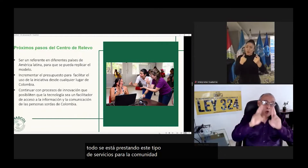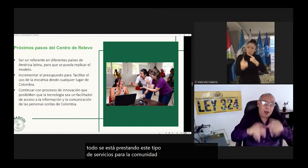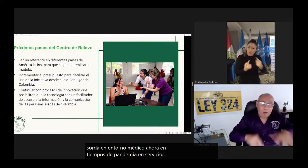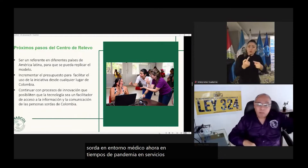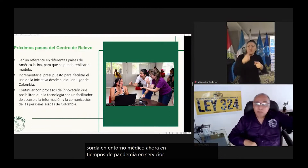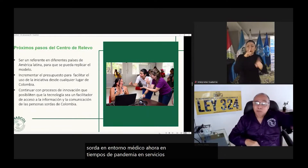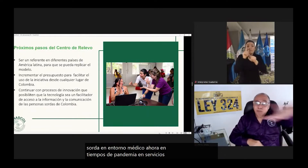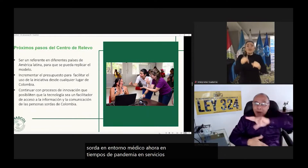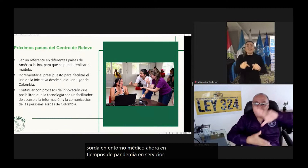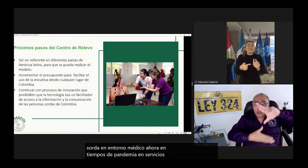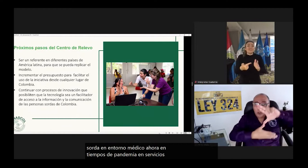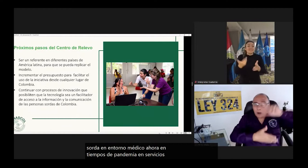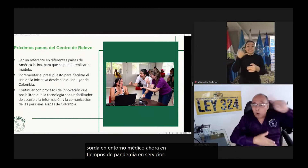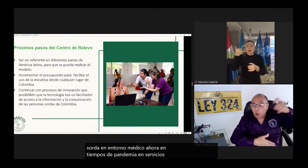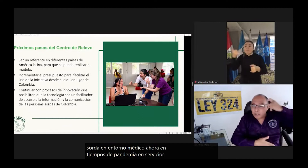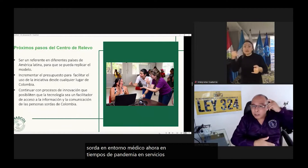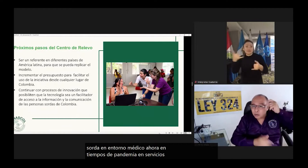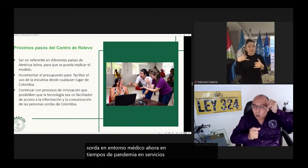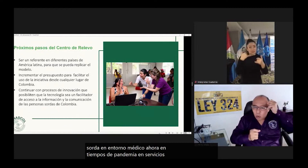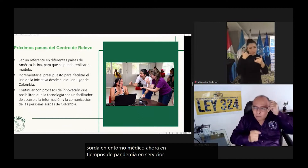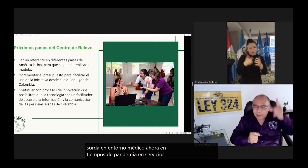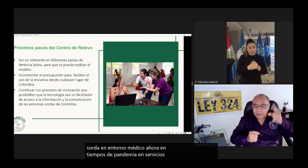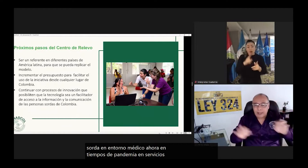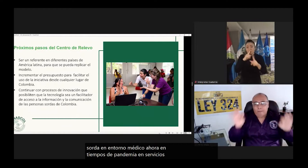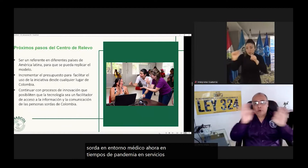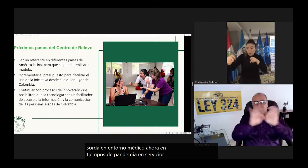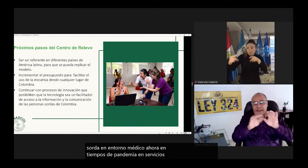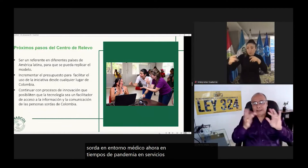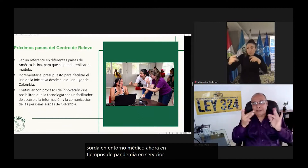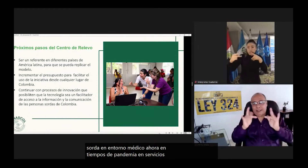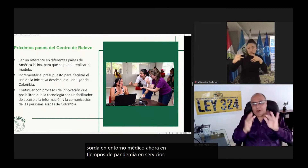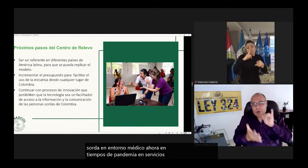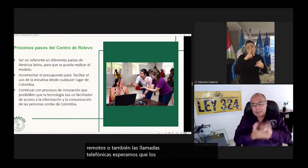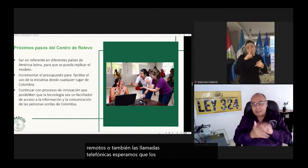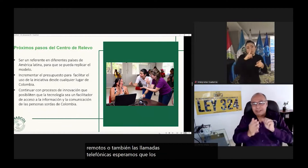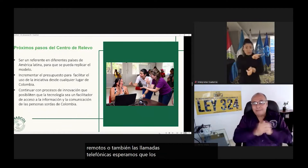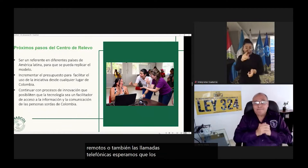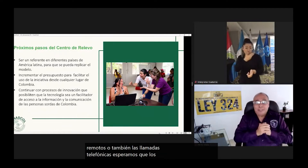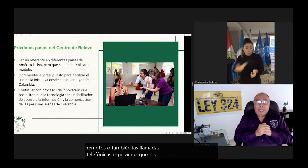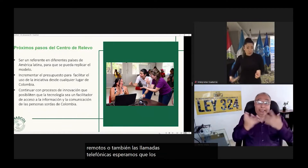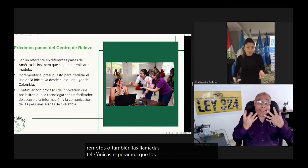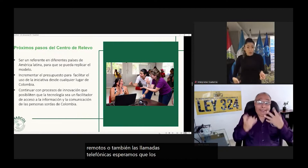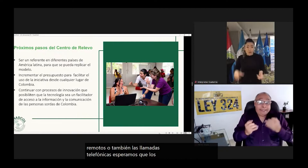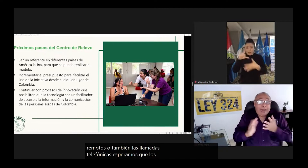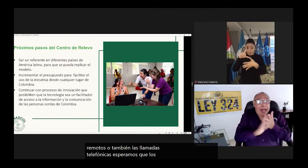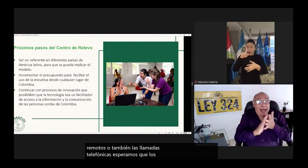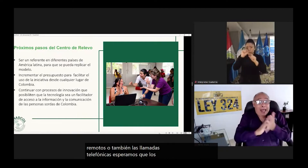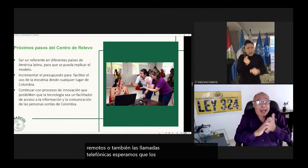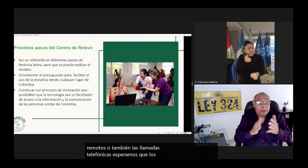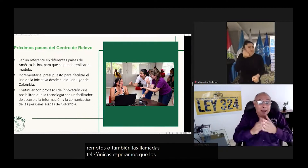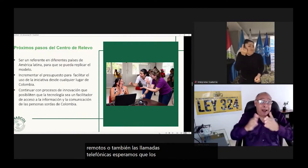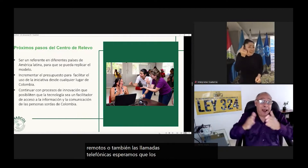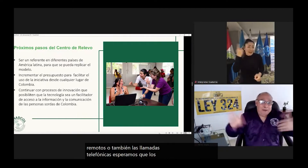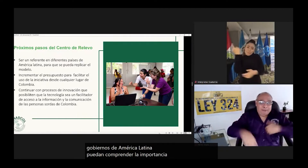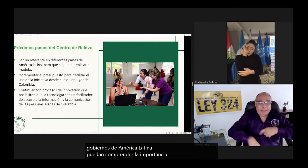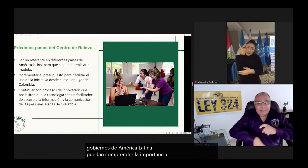también las llamadas telefónicas. Esperamos que los gobiernos de América Latina puedan comprender la importancia de